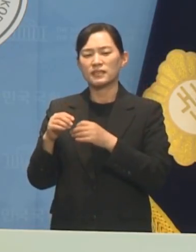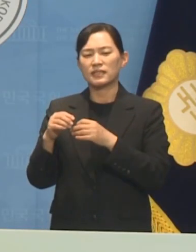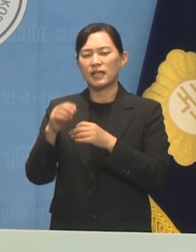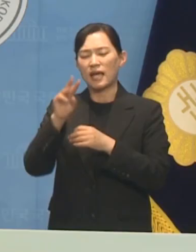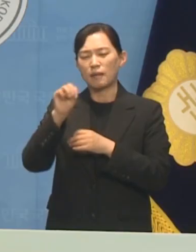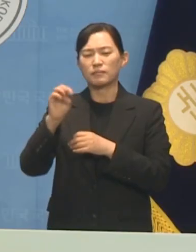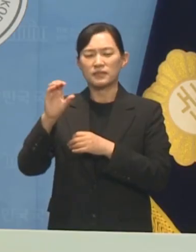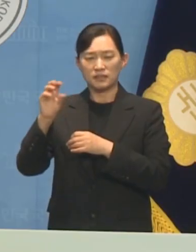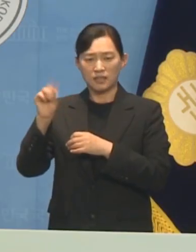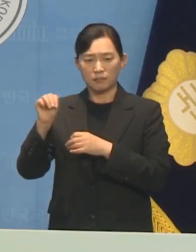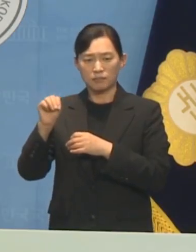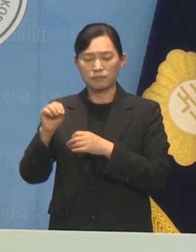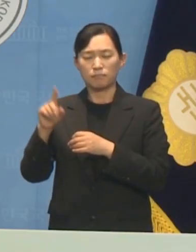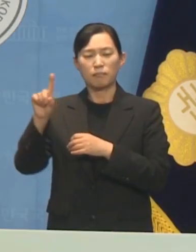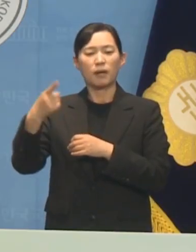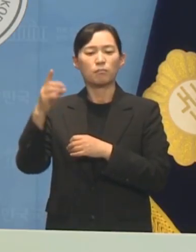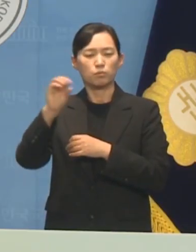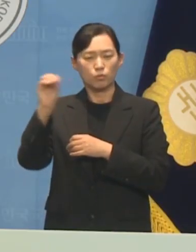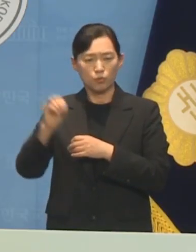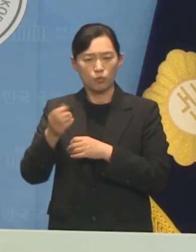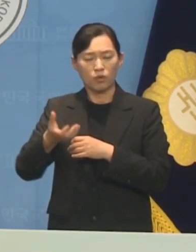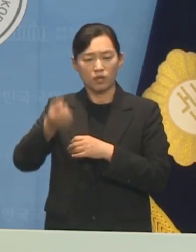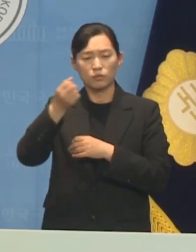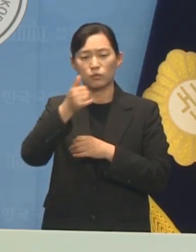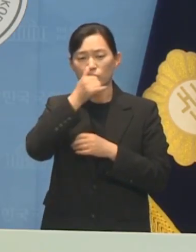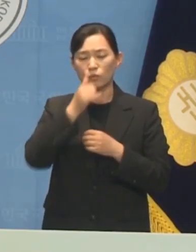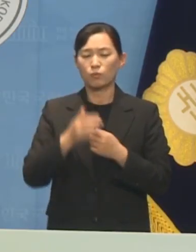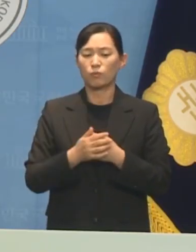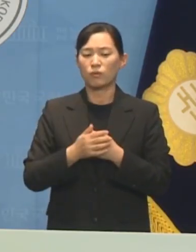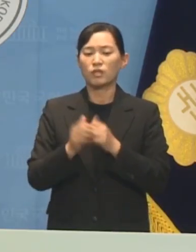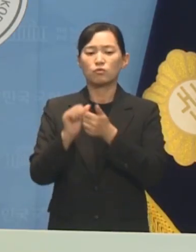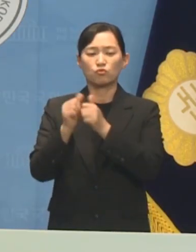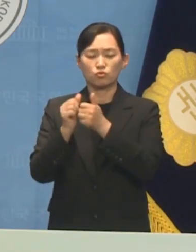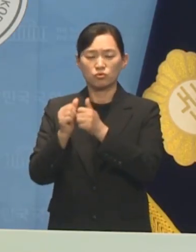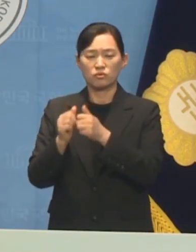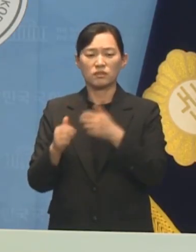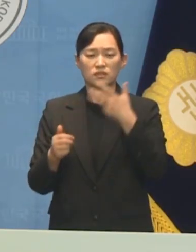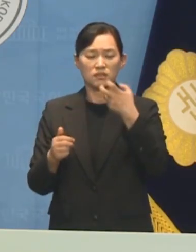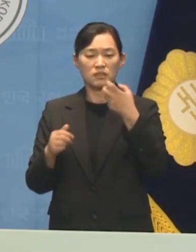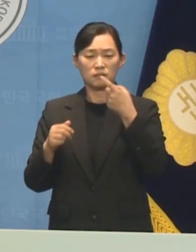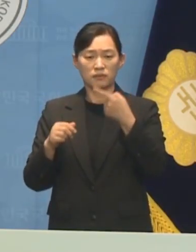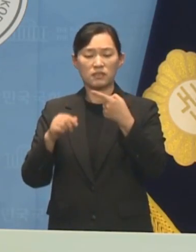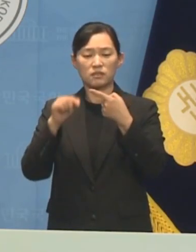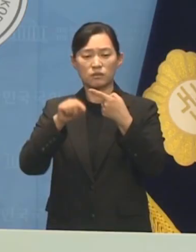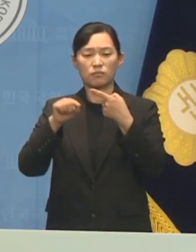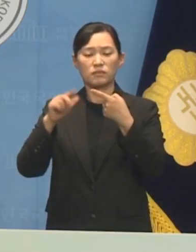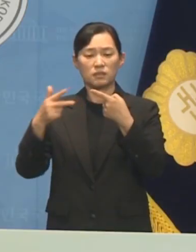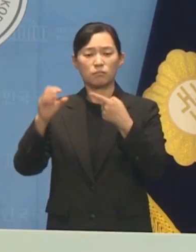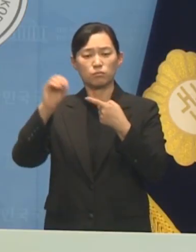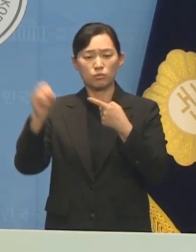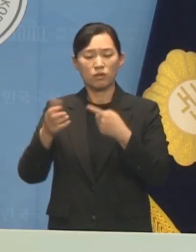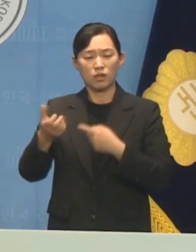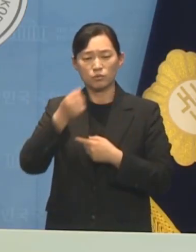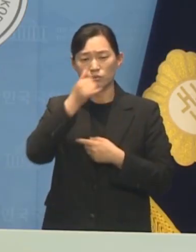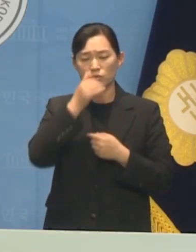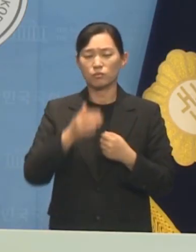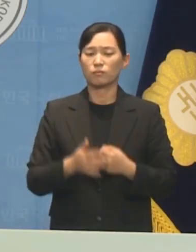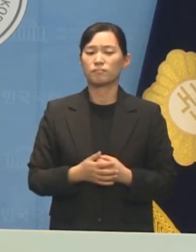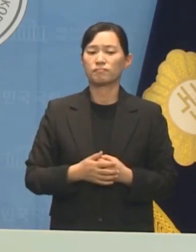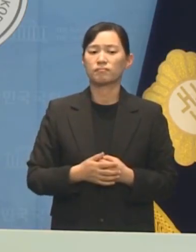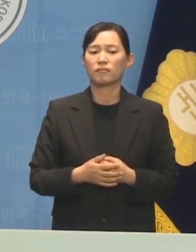MCN 지분 100%를 보유하고 있고 청원아이스 지분은 75.1%를 보유하고 있습니다. 대주주인